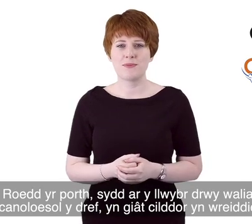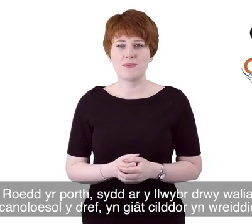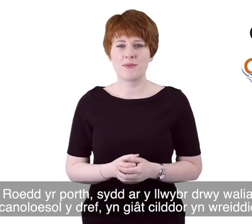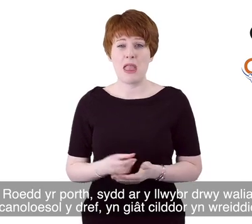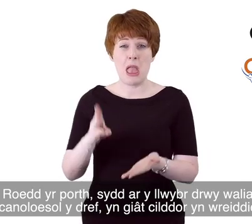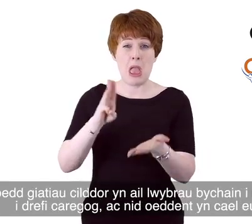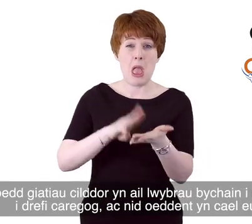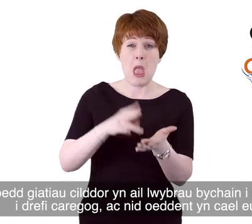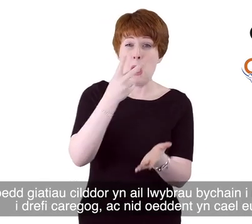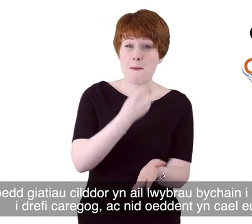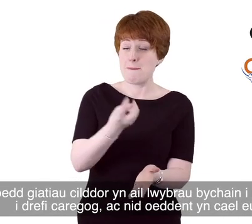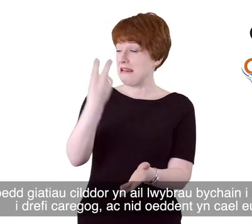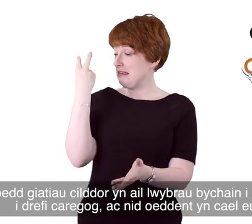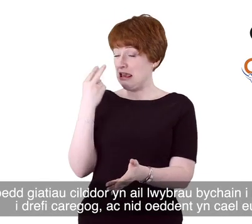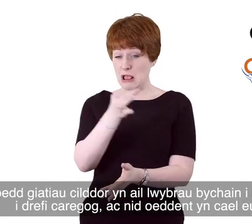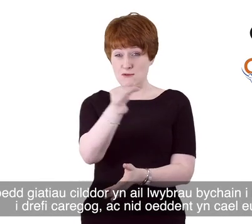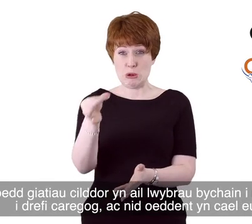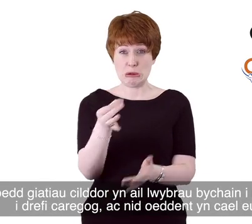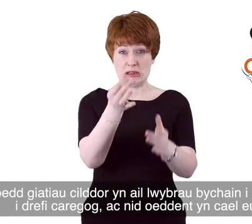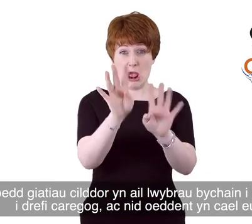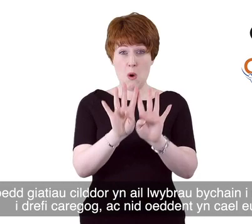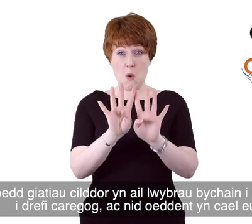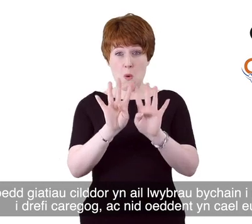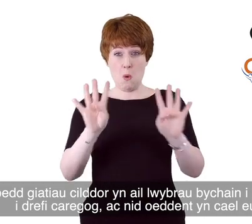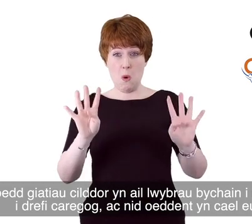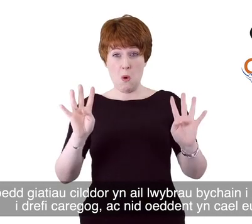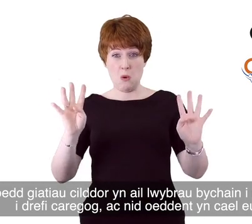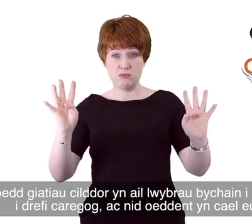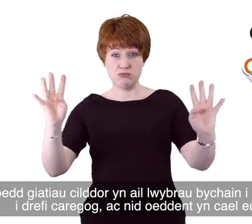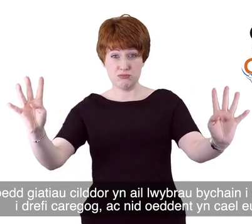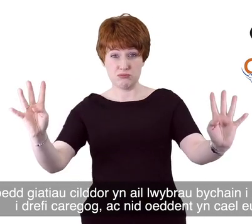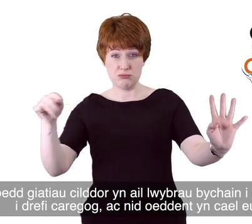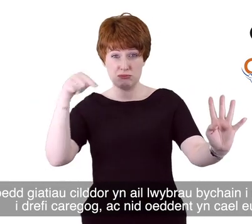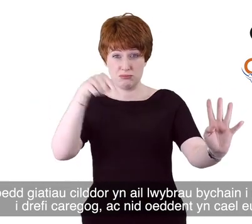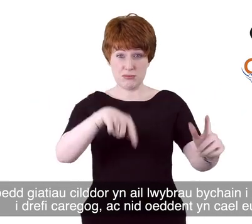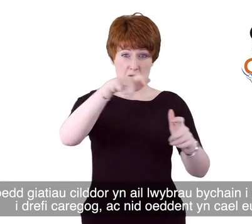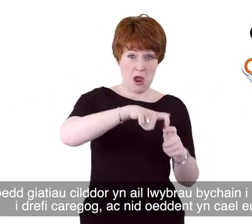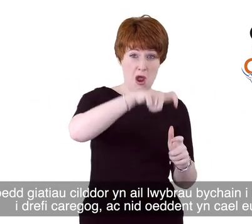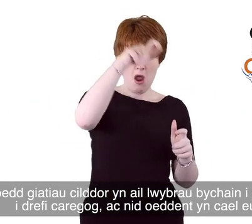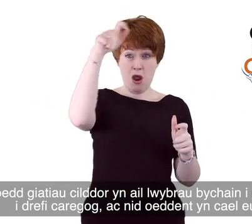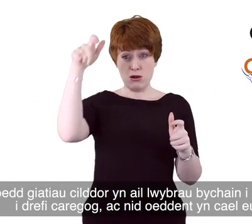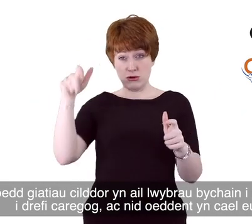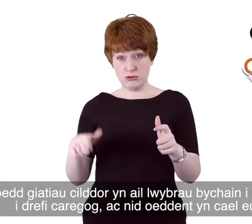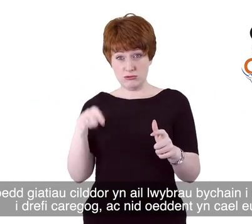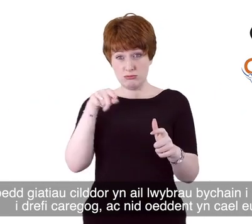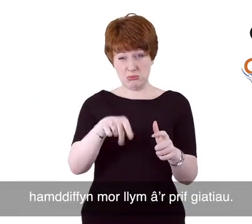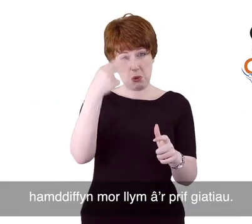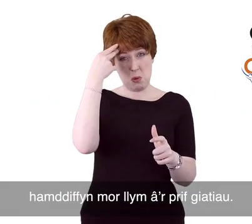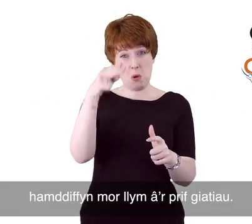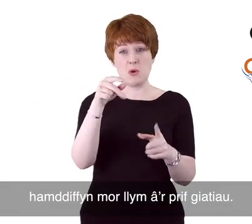ymreiddiol. Roedd giatau Cilfor yn ail lwybrau bychain i mewn i drefi Caregog ac nid oeddent yn cael eu hamddiffyn